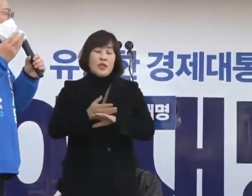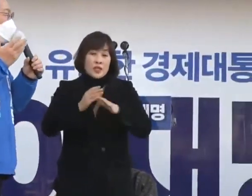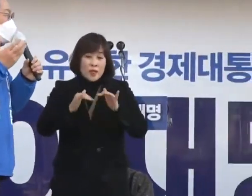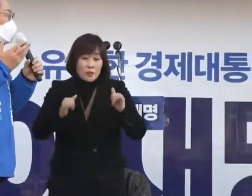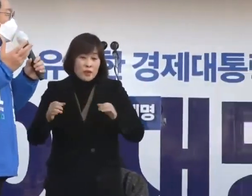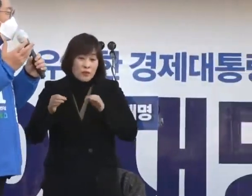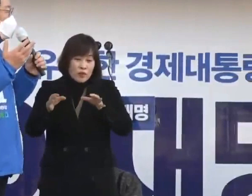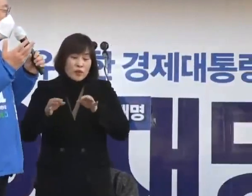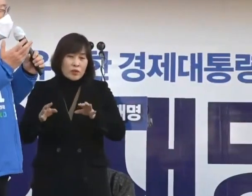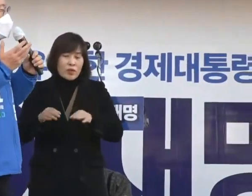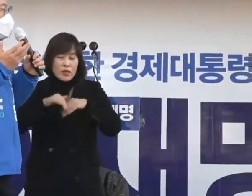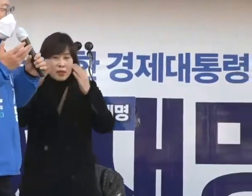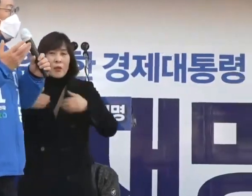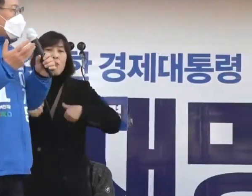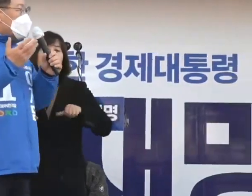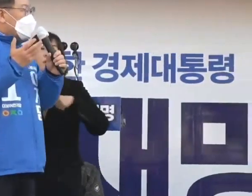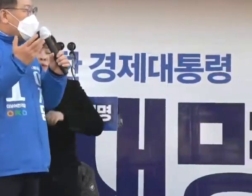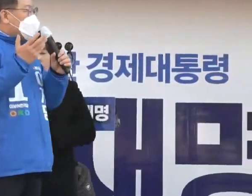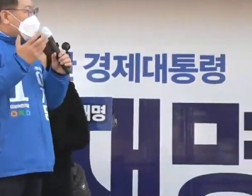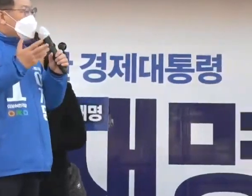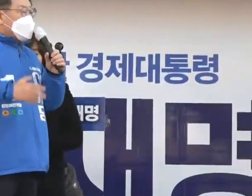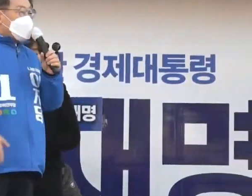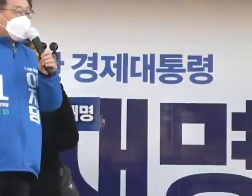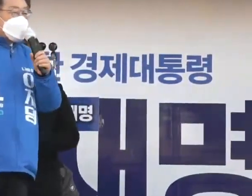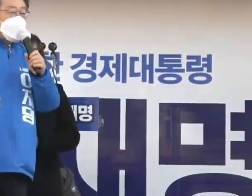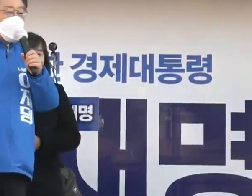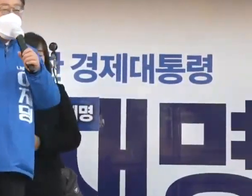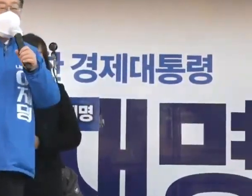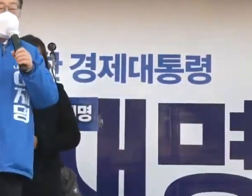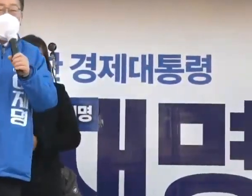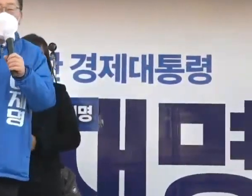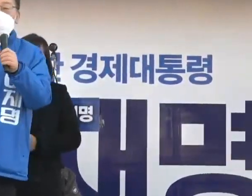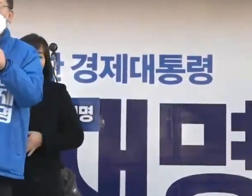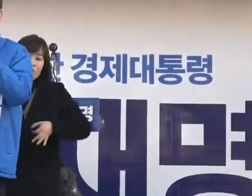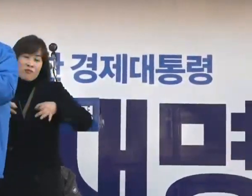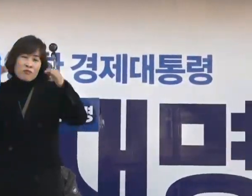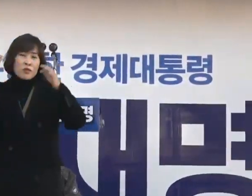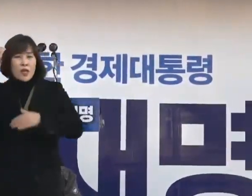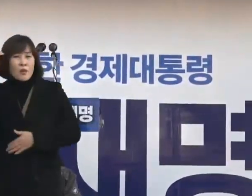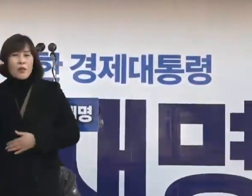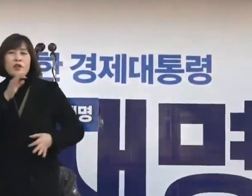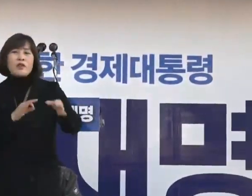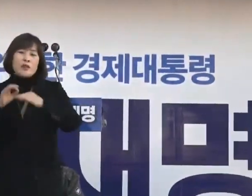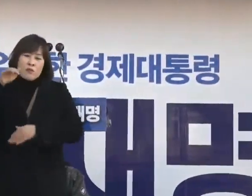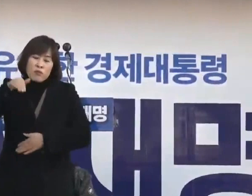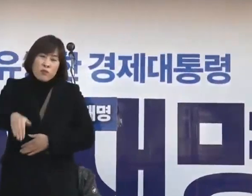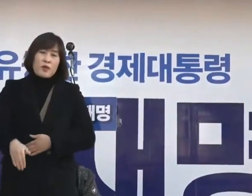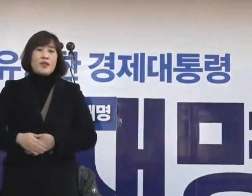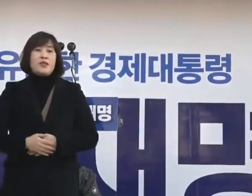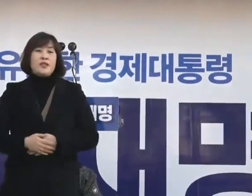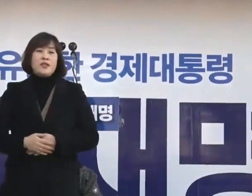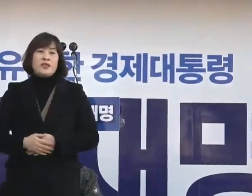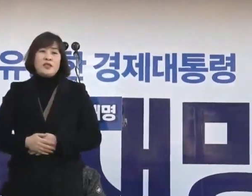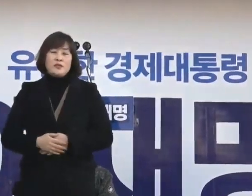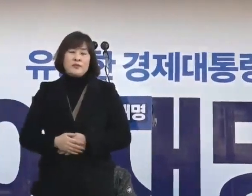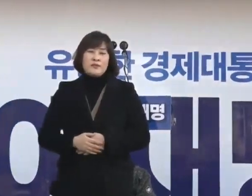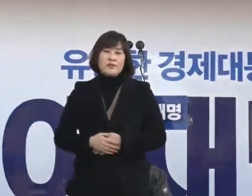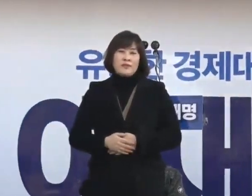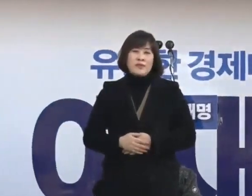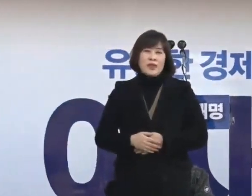외국인 투자가가 철수할 것이고, 빌려준 외채 이자가 올라갈 것이고, 대한민국 경제가 나빠지는데 대체